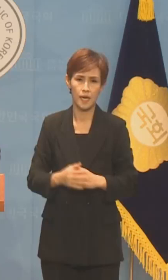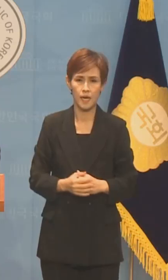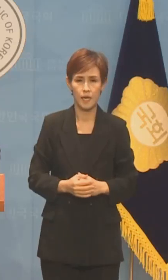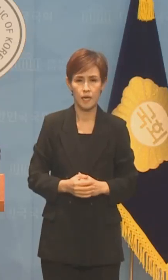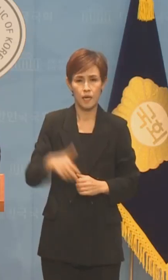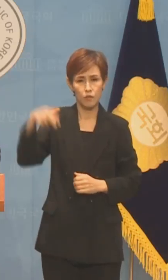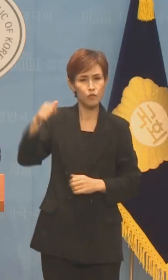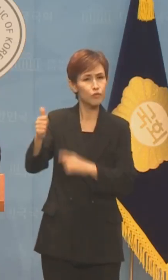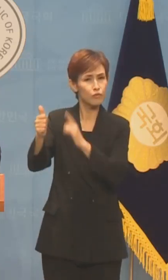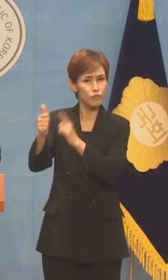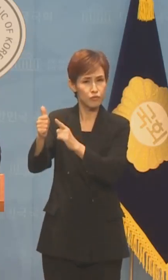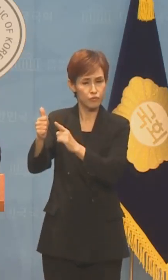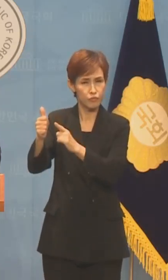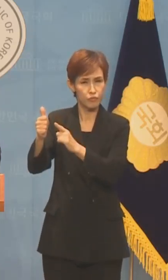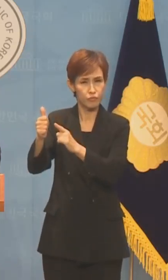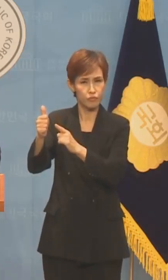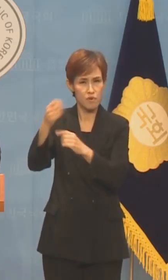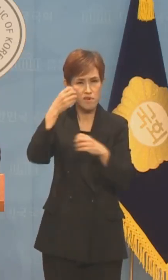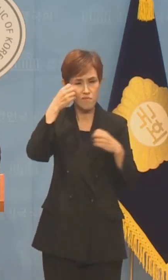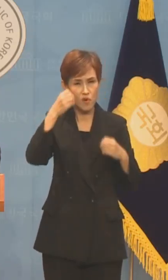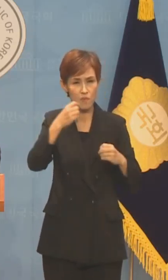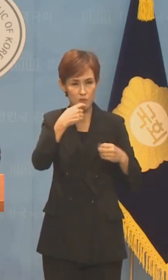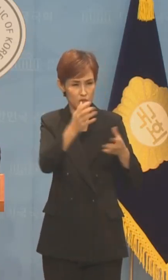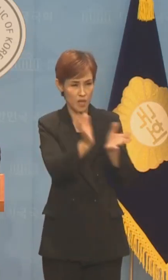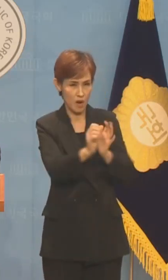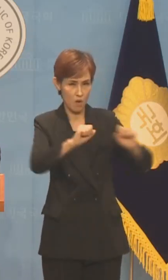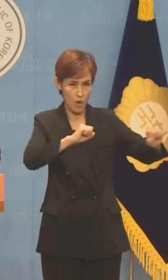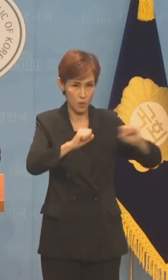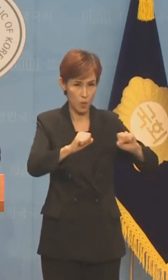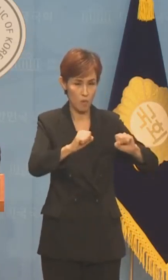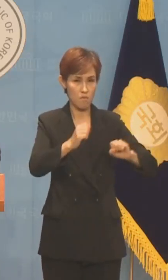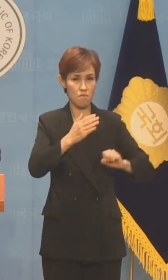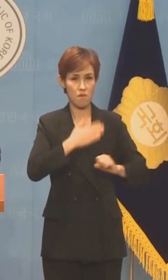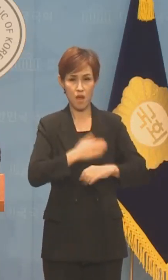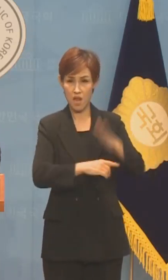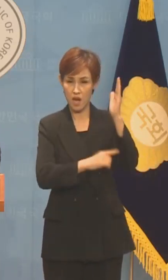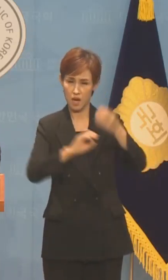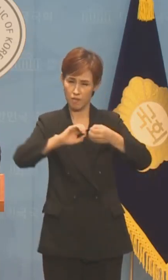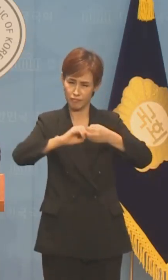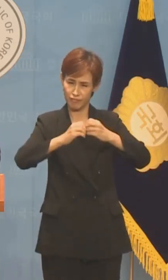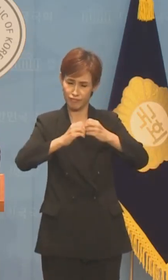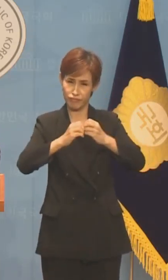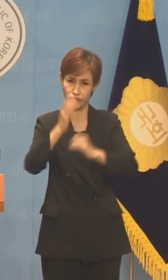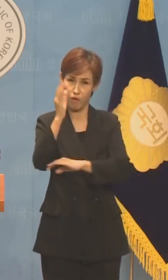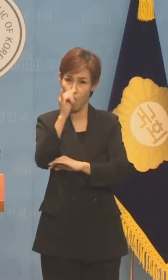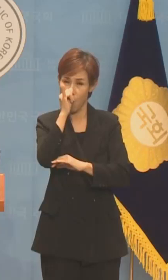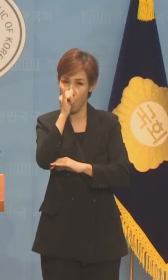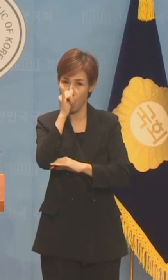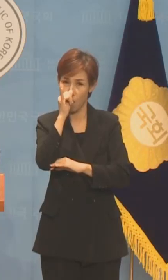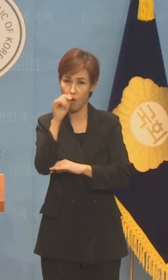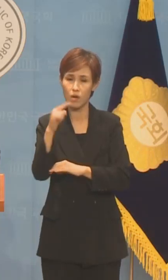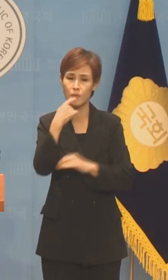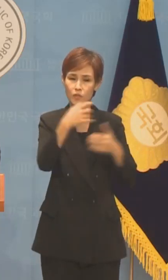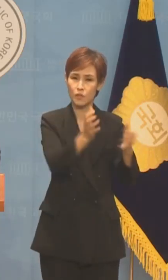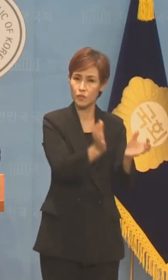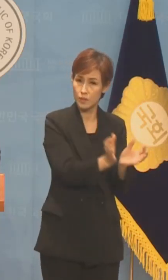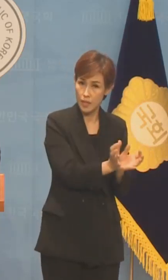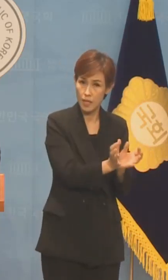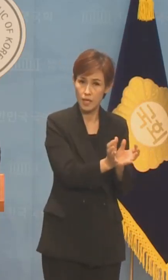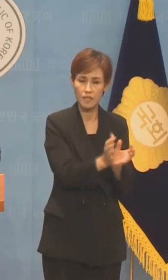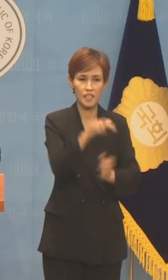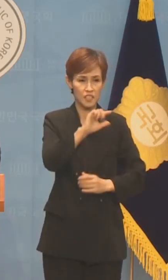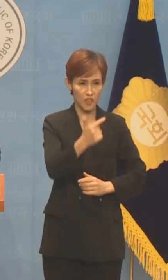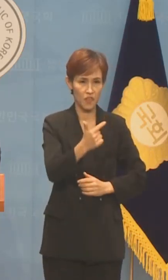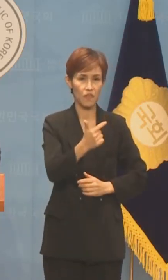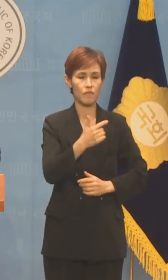주진우 의원이 악의적으로 민주당의 활동가 전용기 의원의 발언을 왜곡하여 적극적으로 더불어민주당 전용기